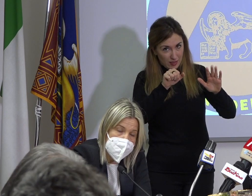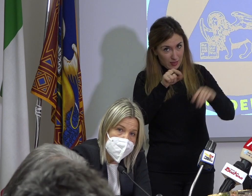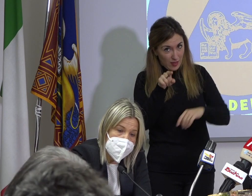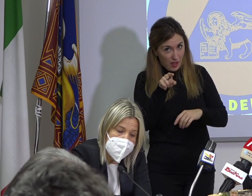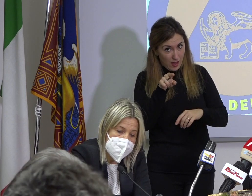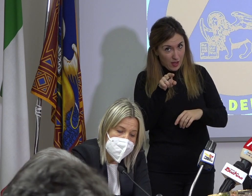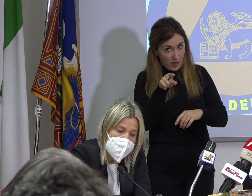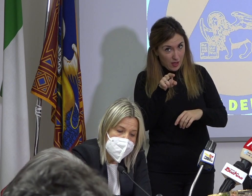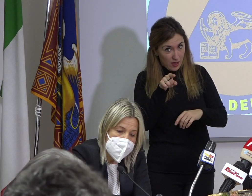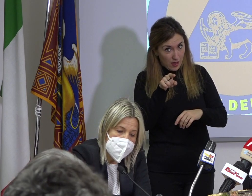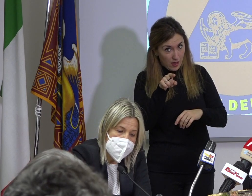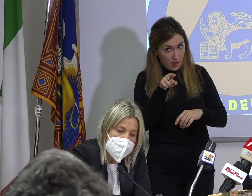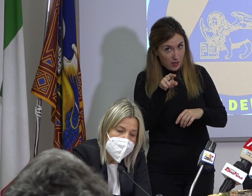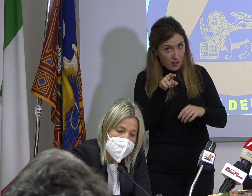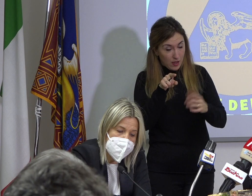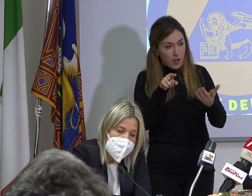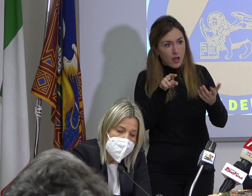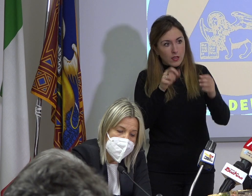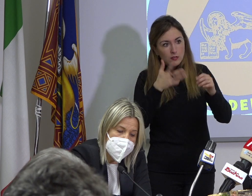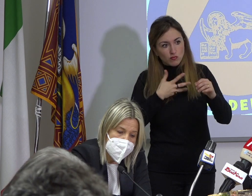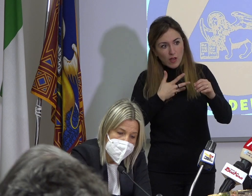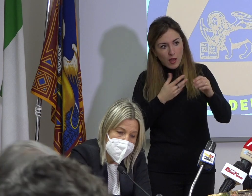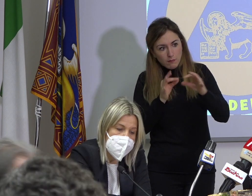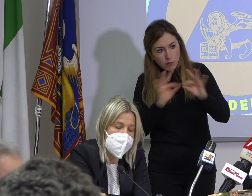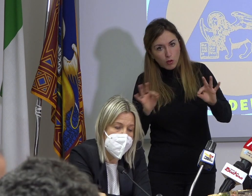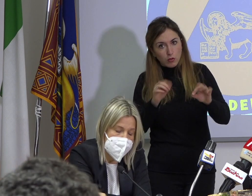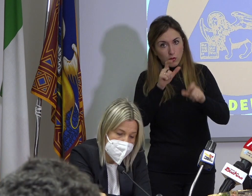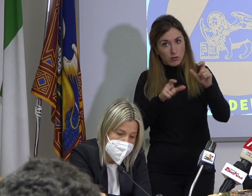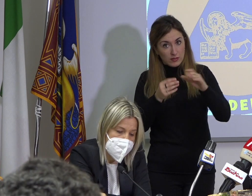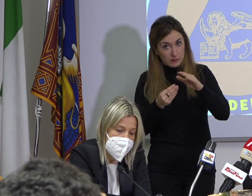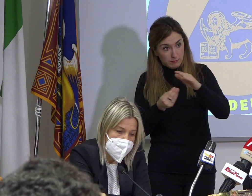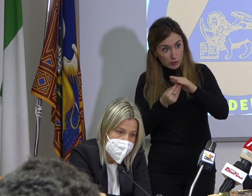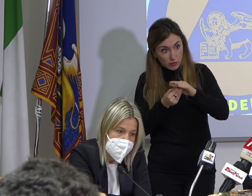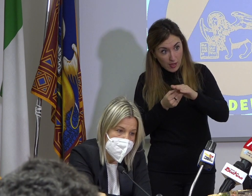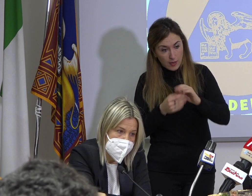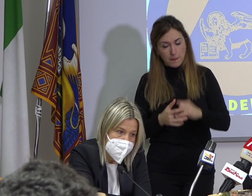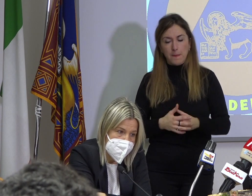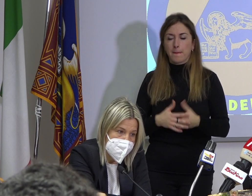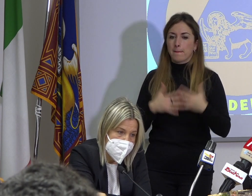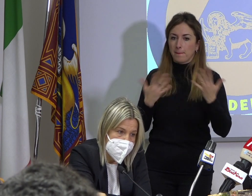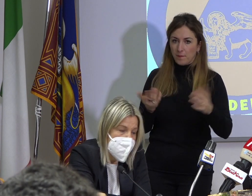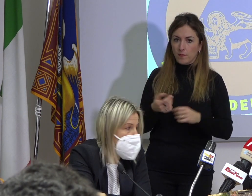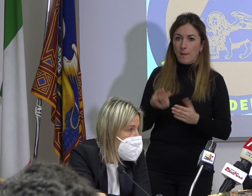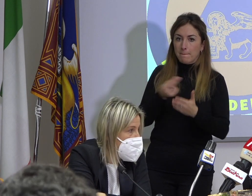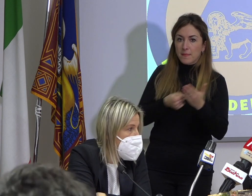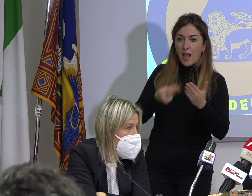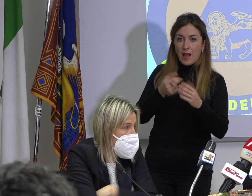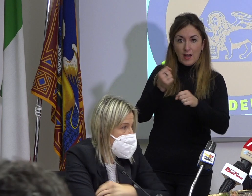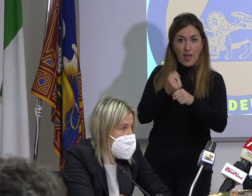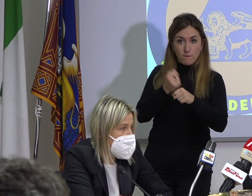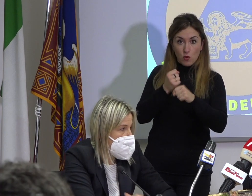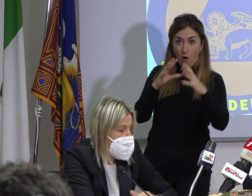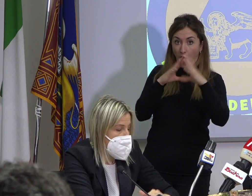6.036 posti liberi in ospedale, quelli che restano dei 13.820 che rappresentano la dotazione del